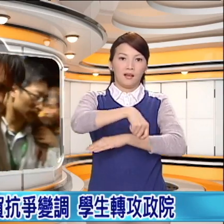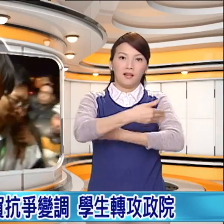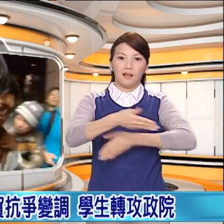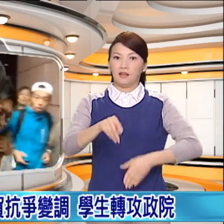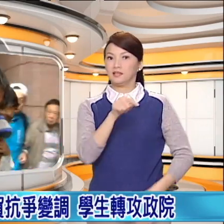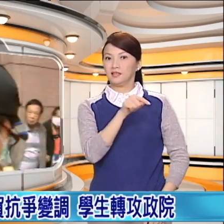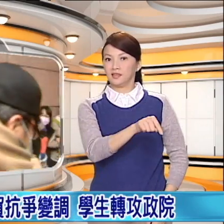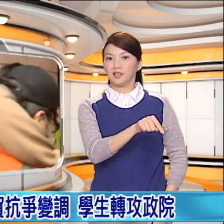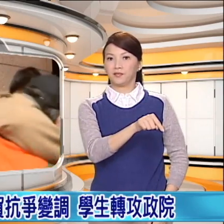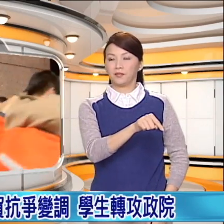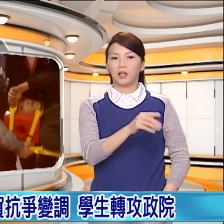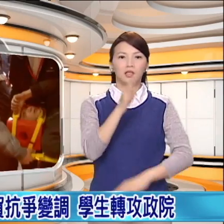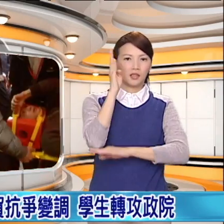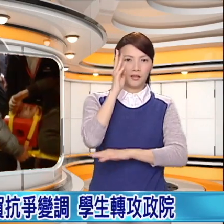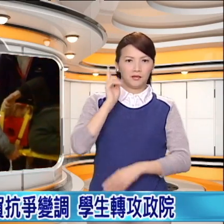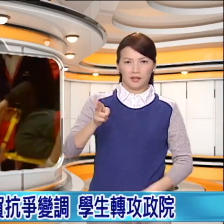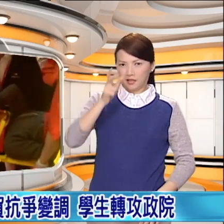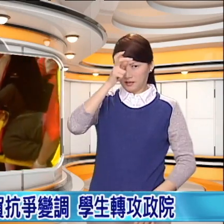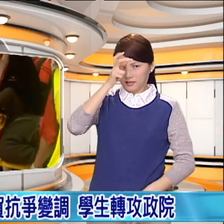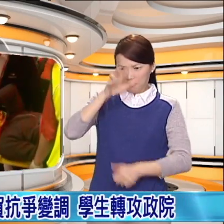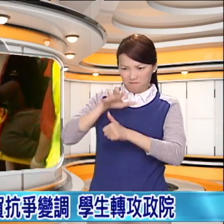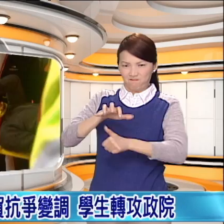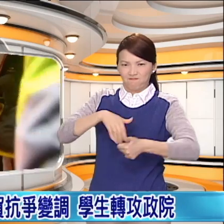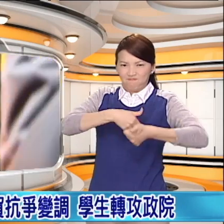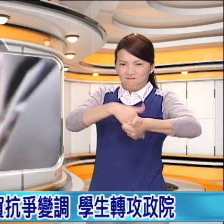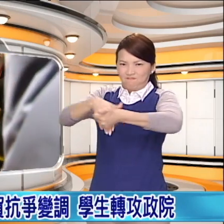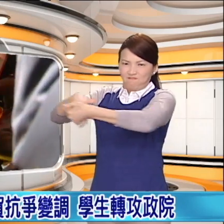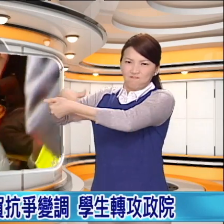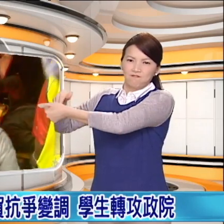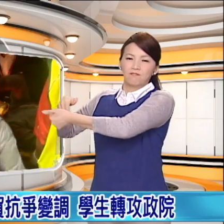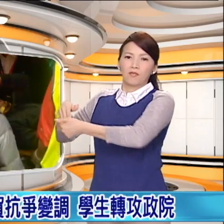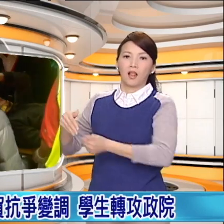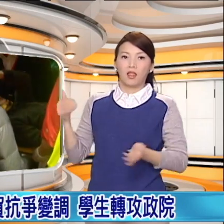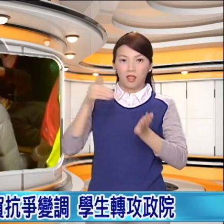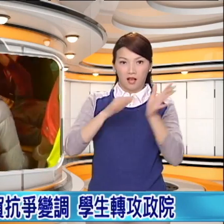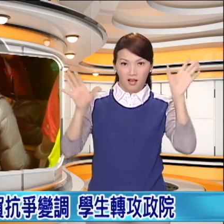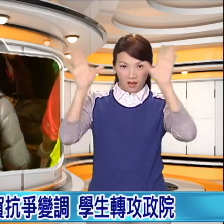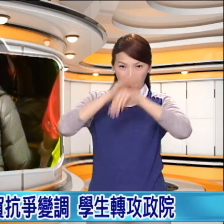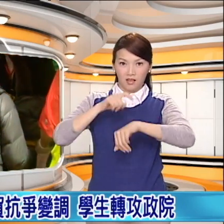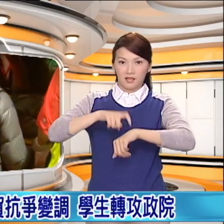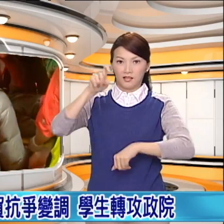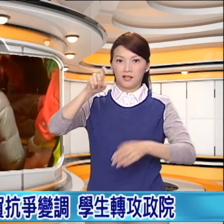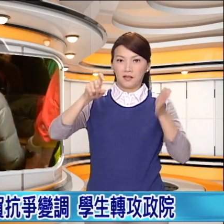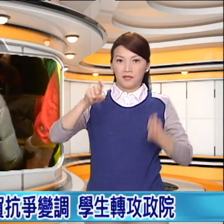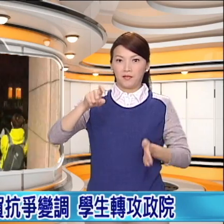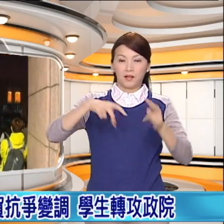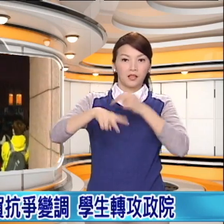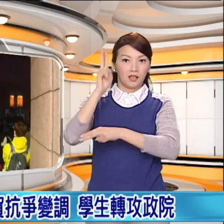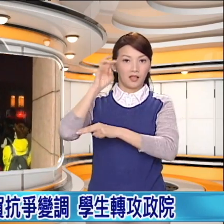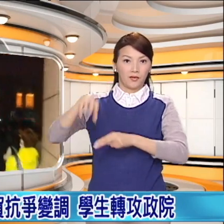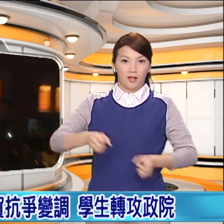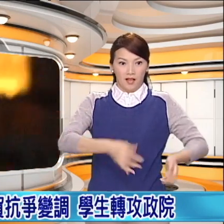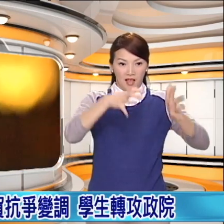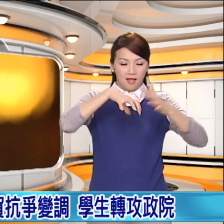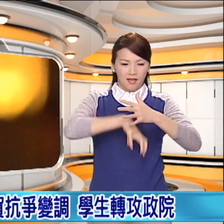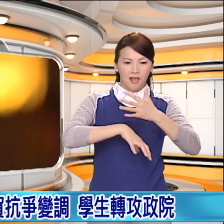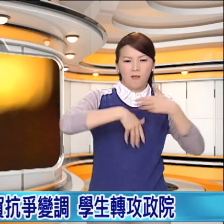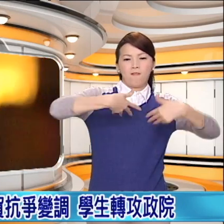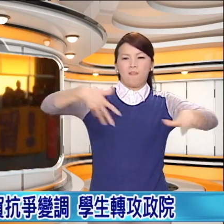制驱离的手段，在将近十点半左右，学生是全部都被驱离行政院办公